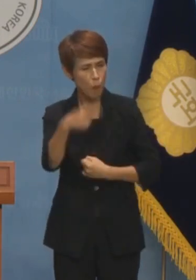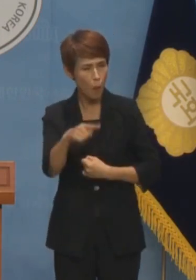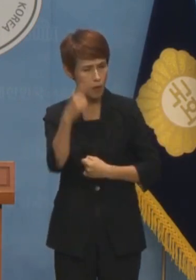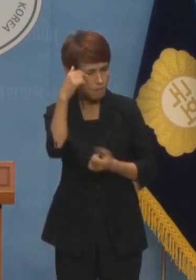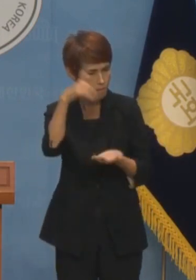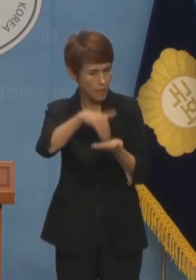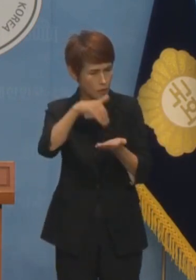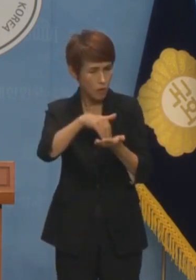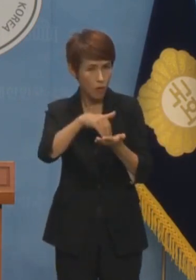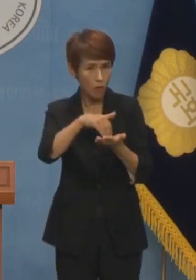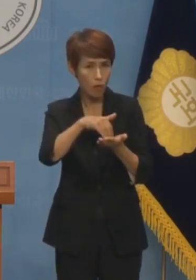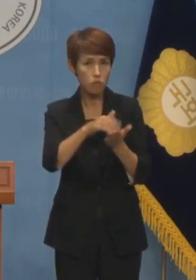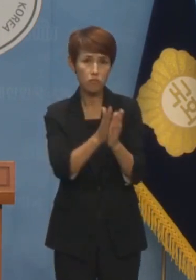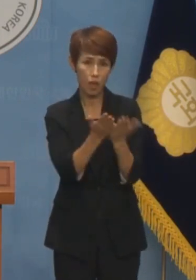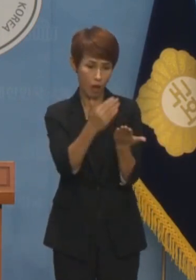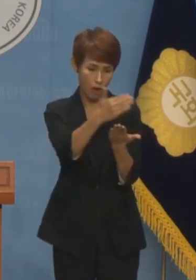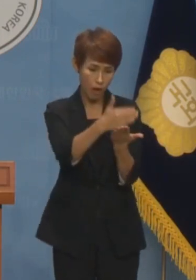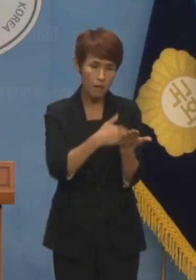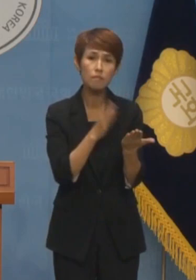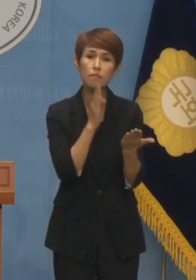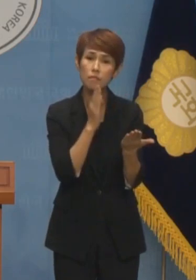반성이 담겨야 하는 게 아닙니까?